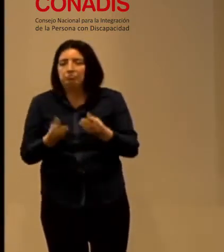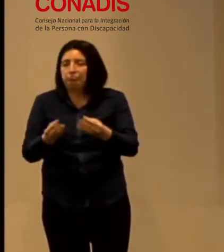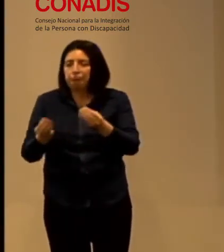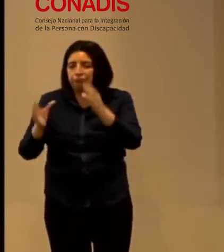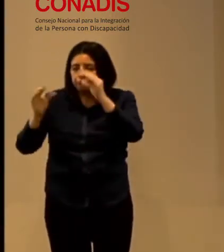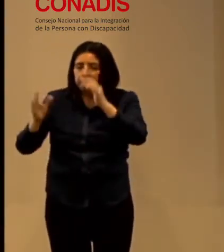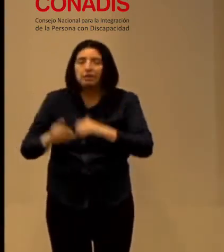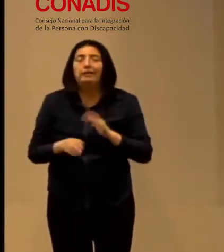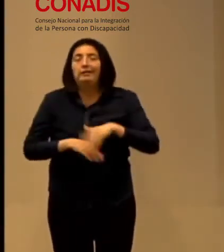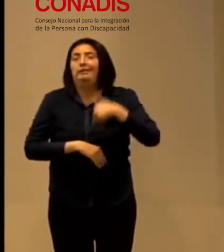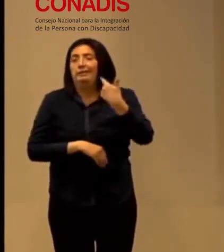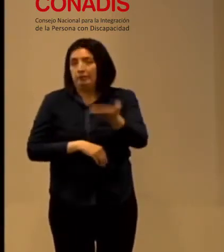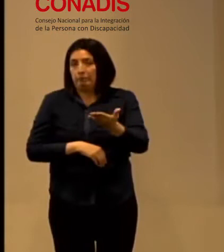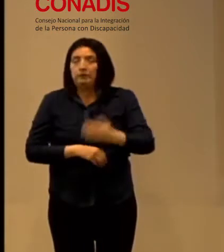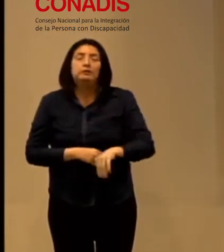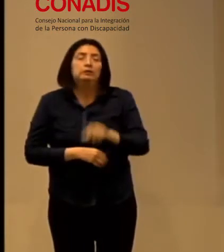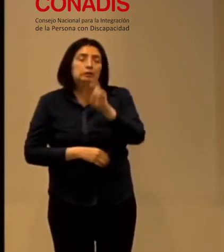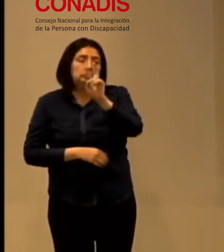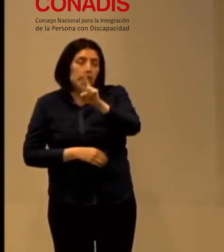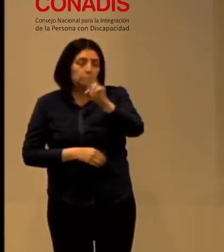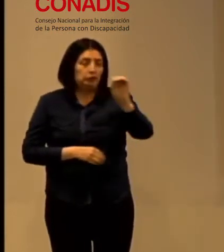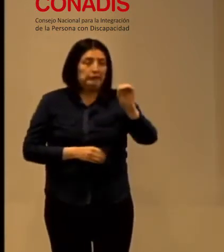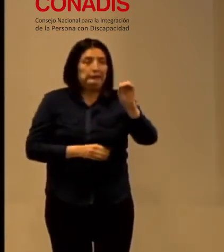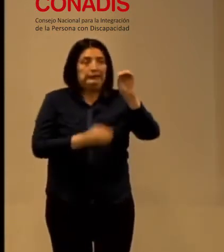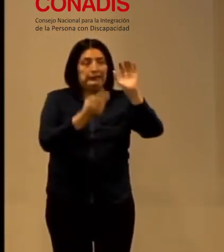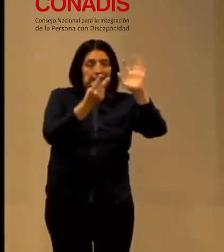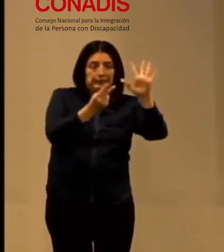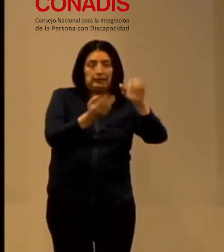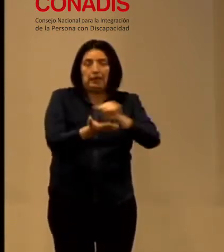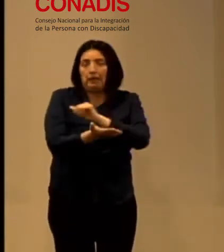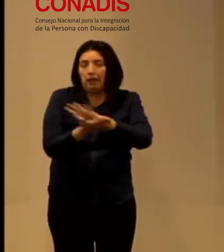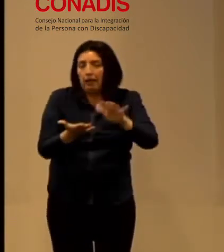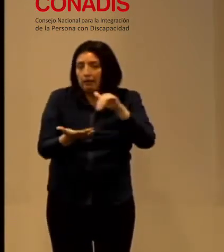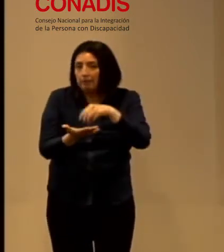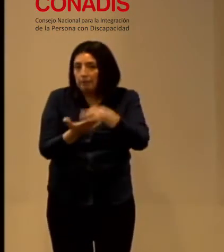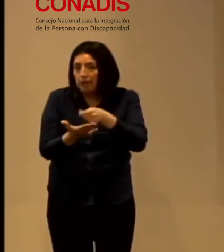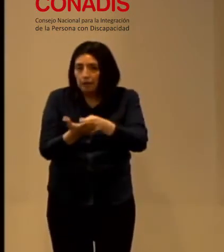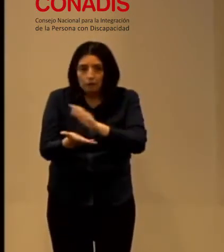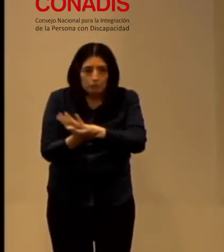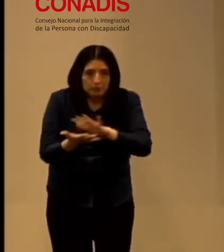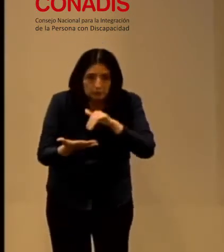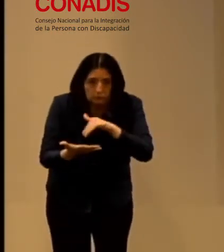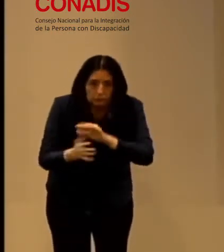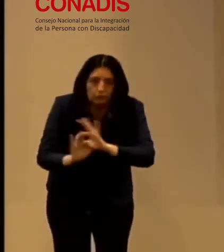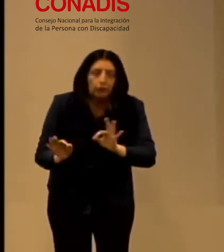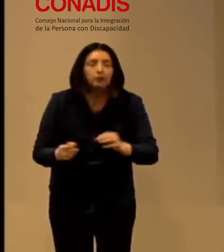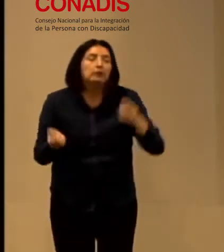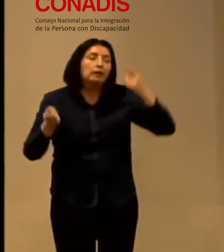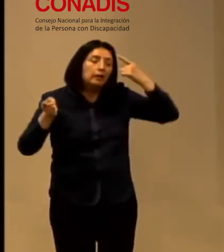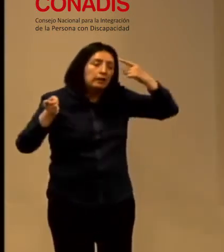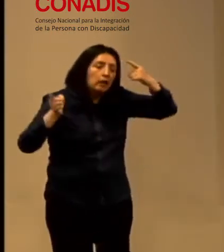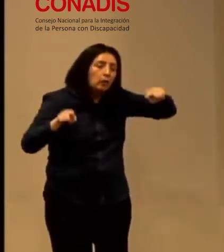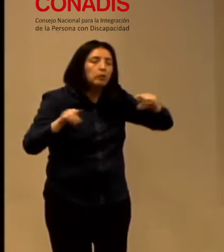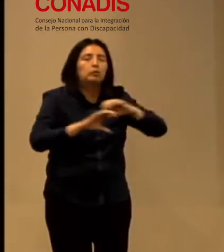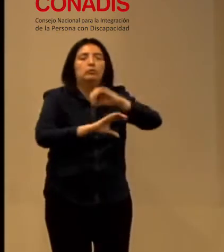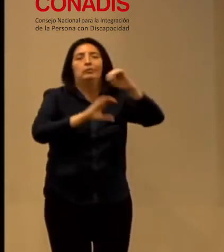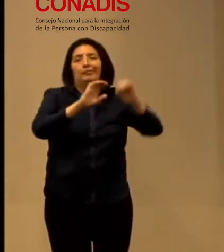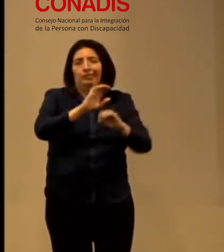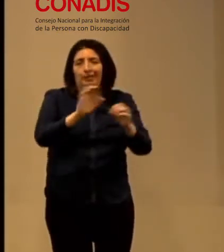Y se otorgaron en ese momento 207 becas. Entonces, eso fue en coordinación con CONADIS, justamente.